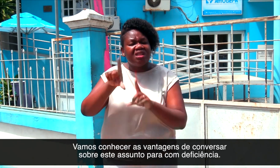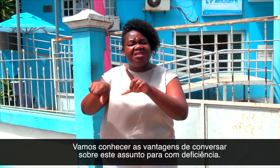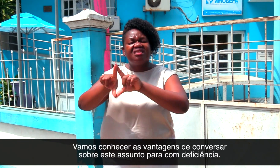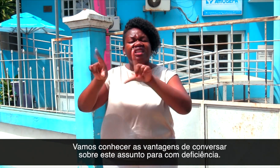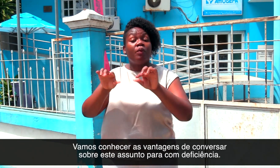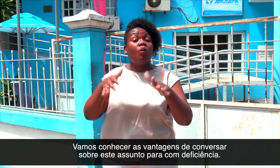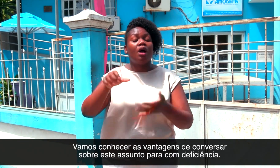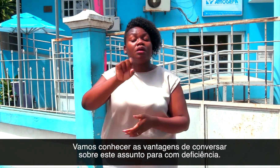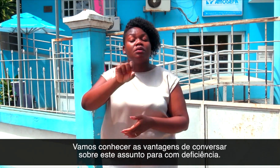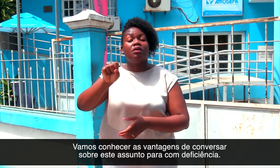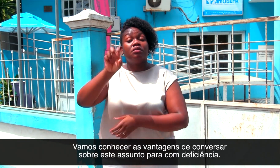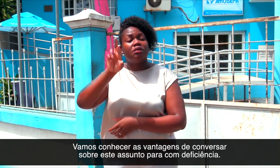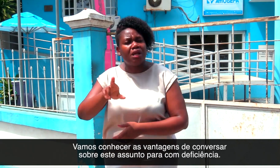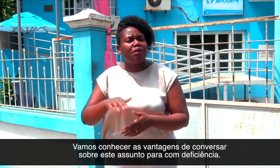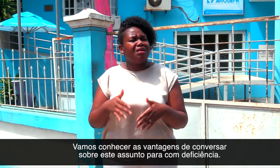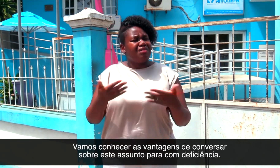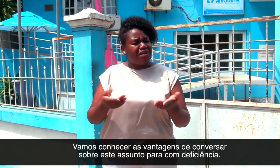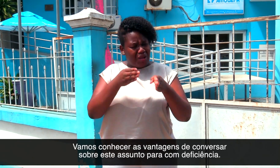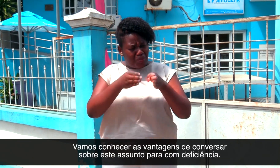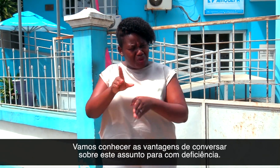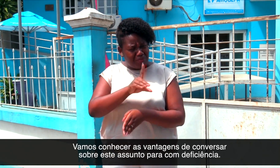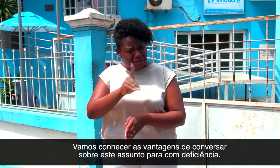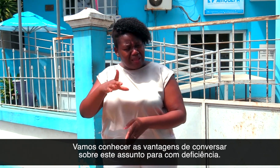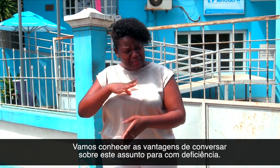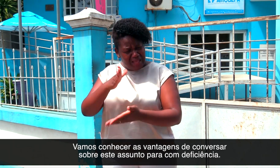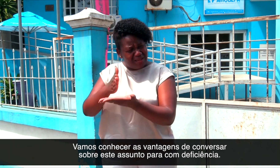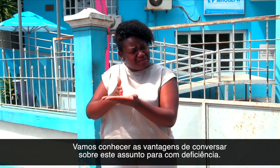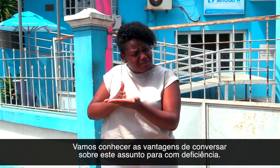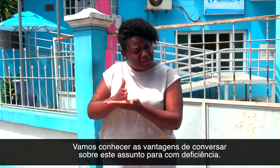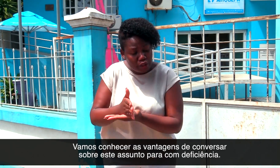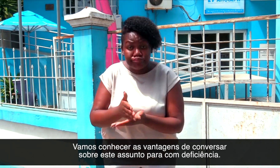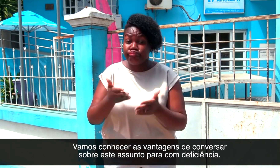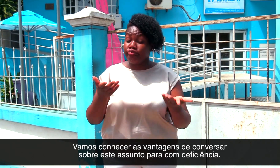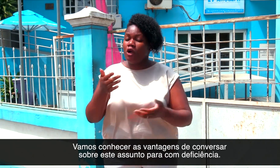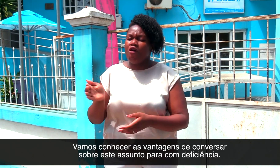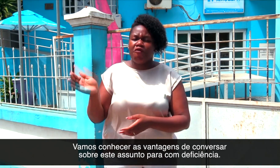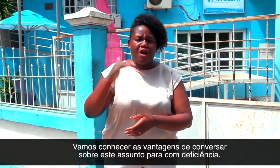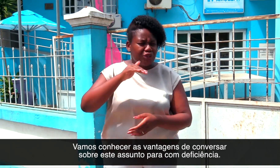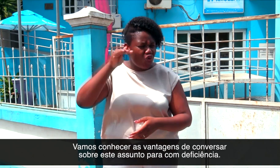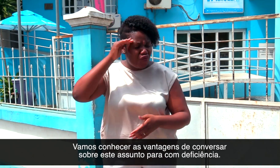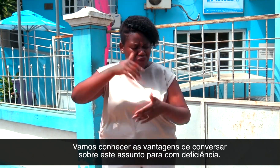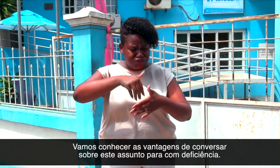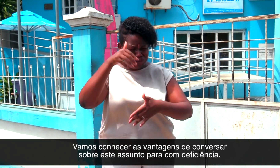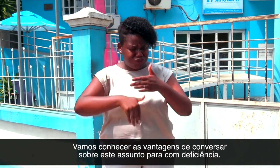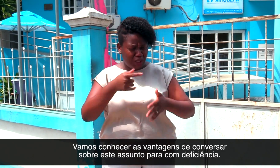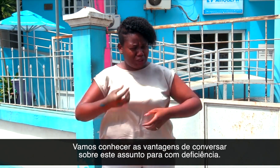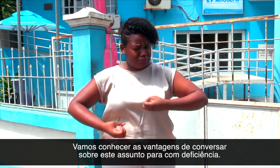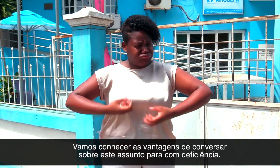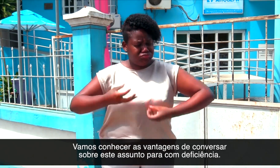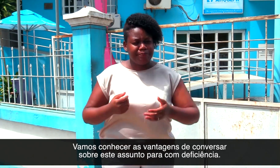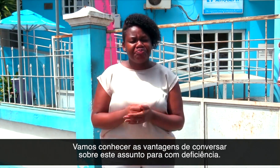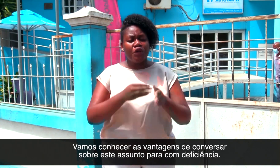Vamos conhecer as vantagens de conversar sobre este assunto para a preservação dos direitos das pessoas com deficiência.